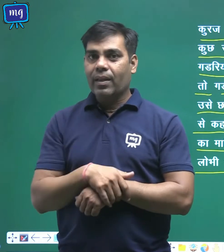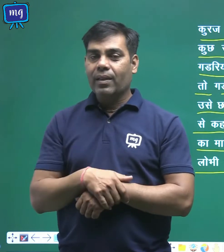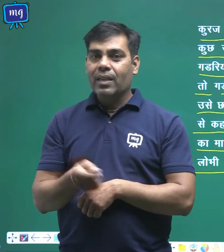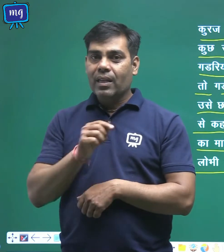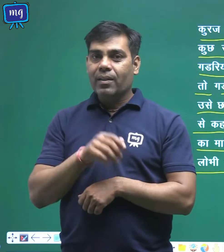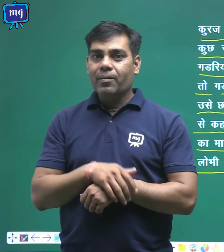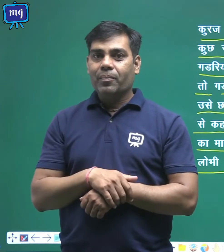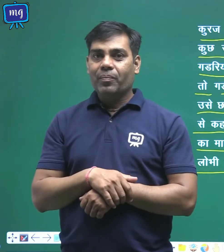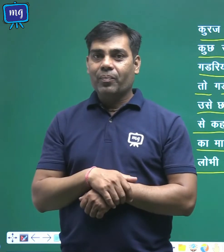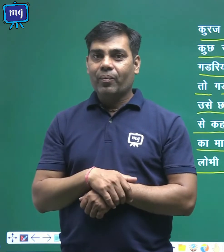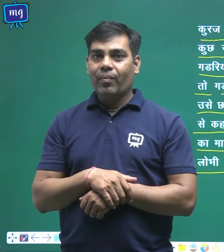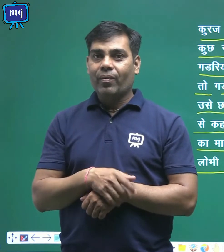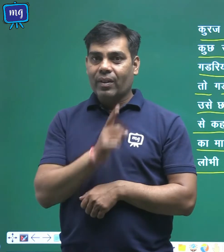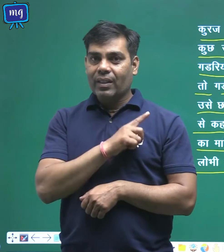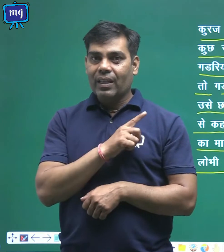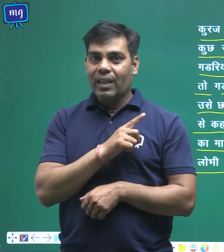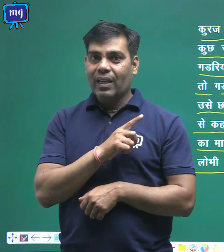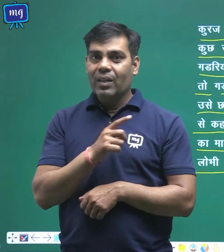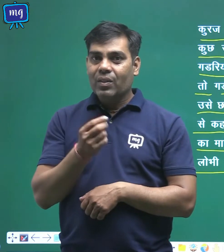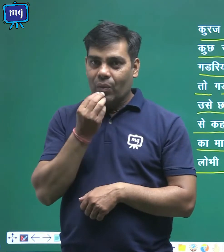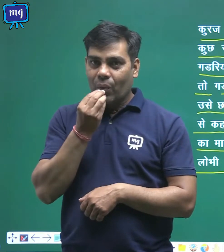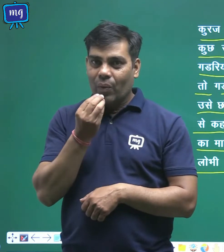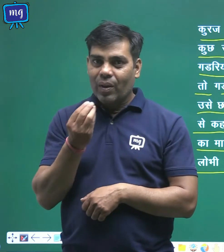कि ये गडरिया